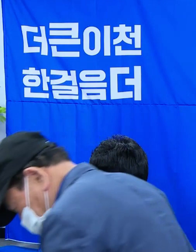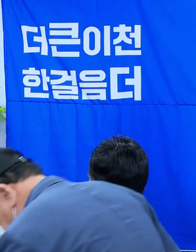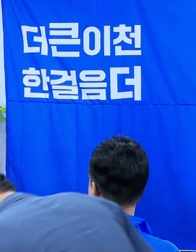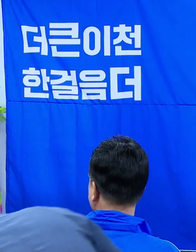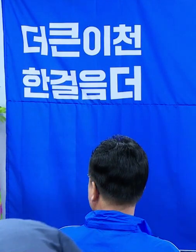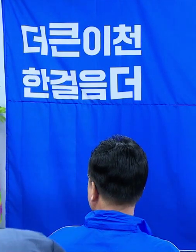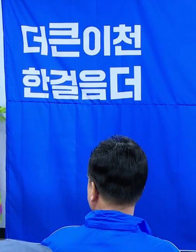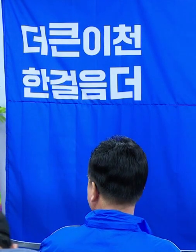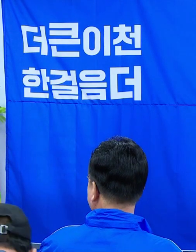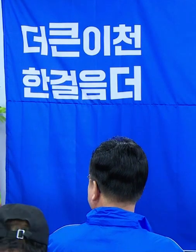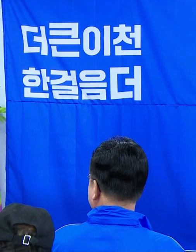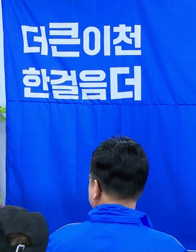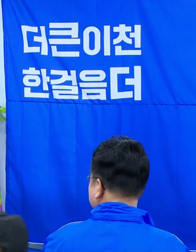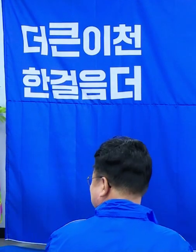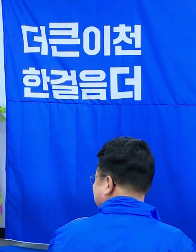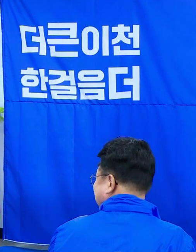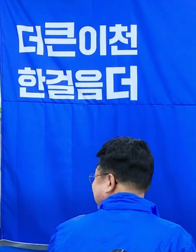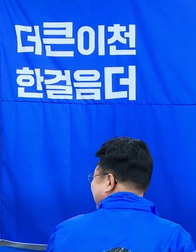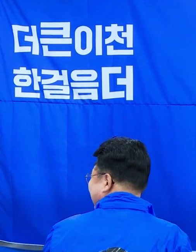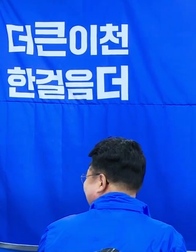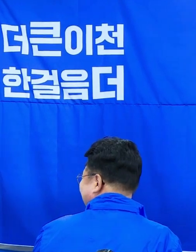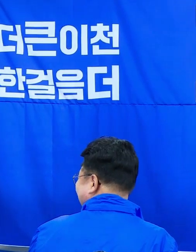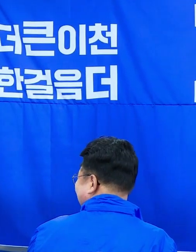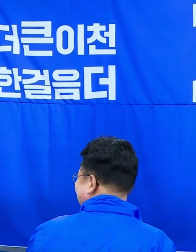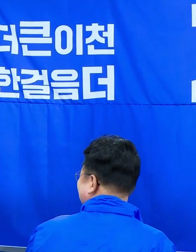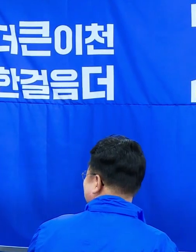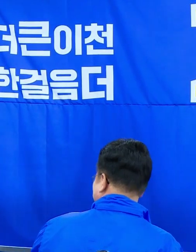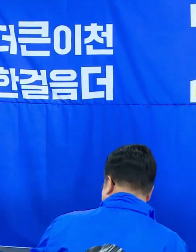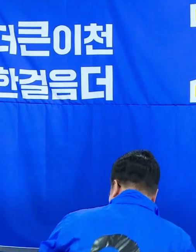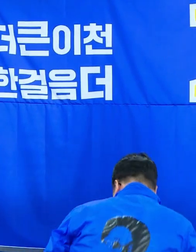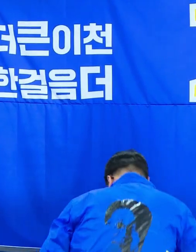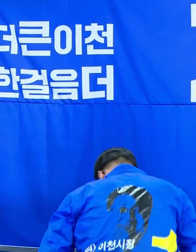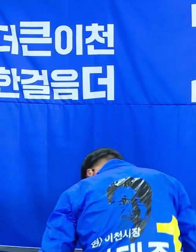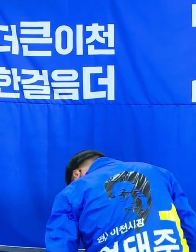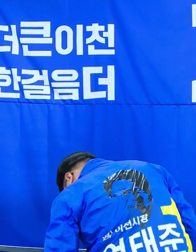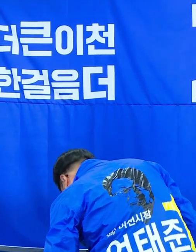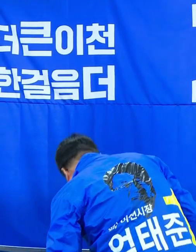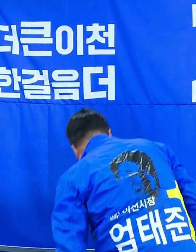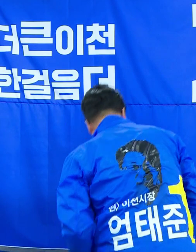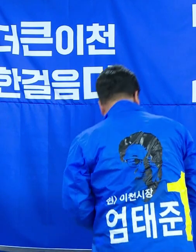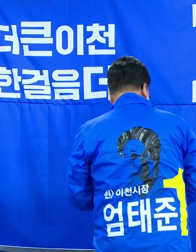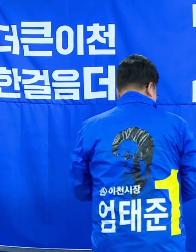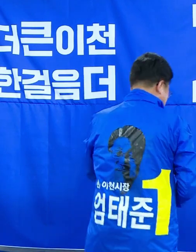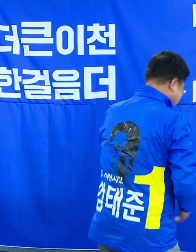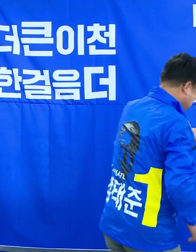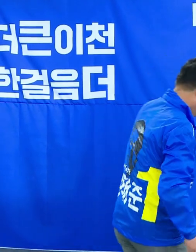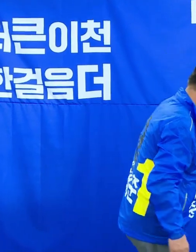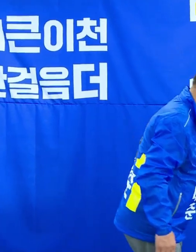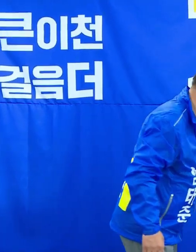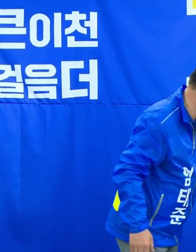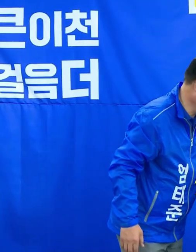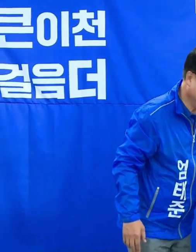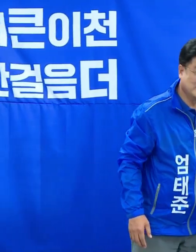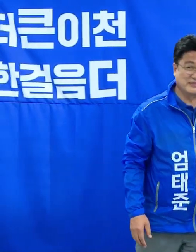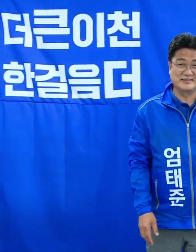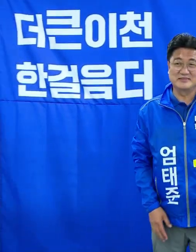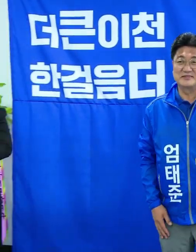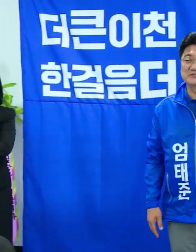아, 더 큰 이천, 한 걸음 더 이천시를 발전시킬 이천의 사나이 엄태준 더불어민주당 이천시장 후보의 인사 말씀을